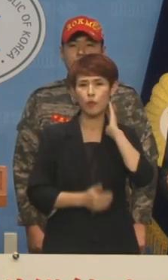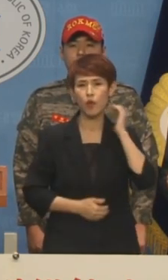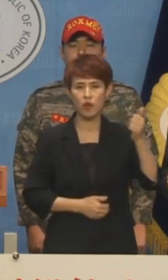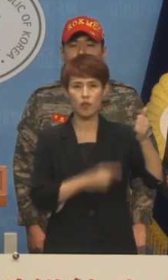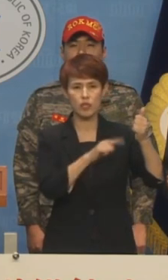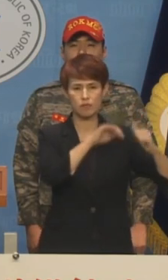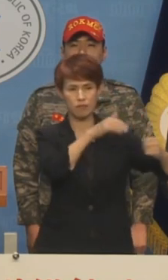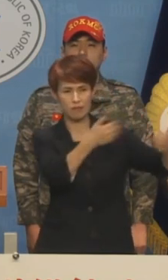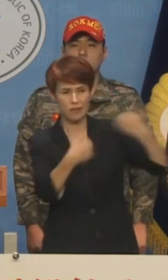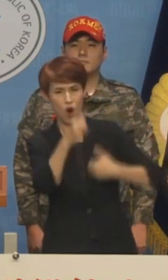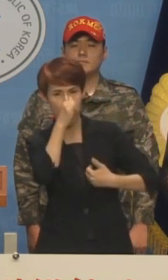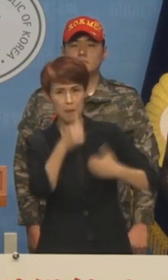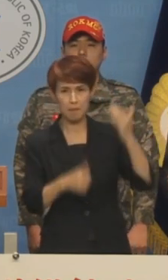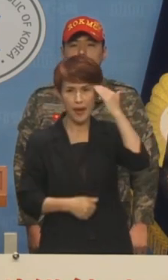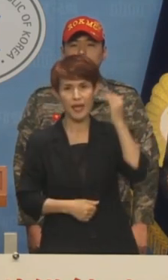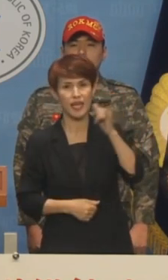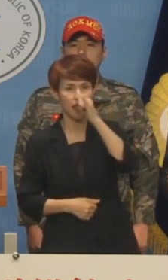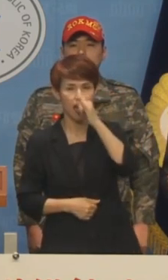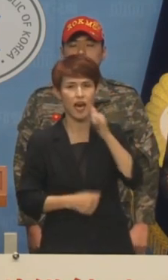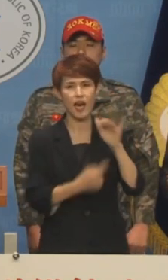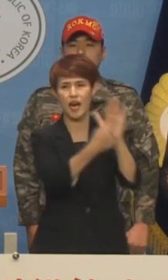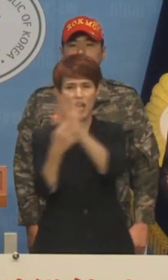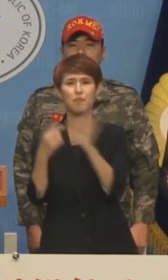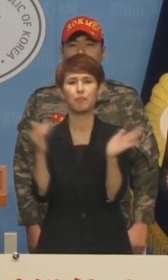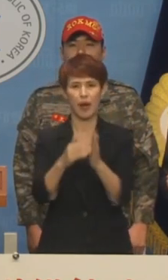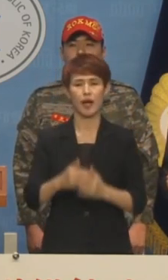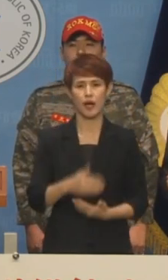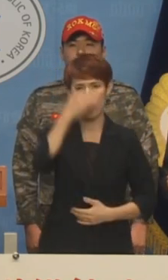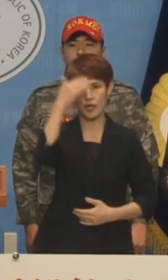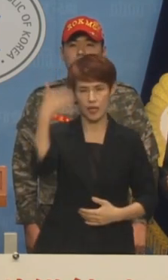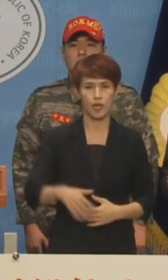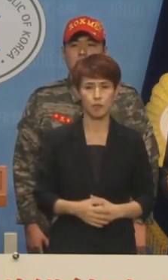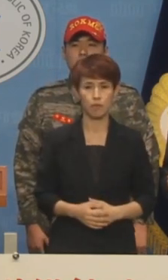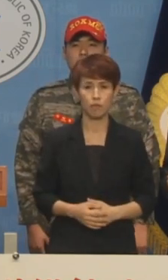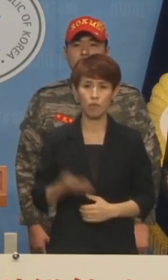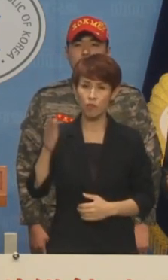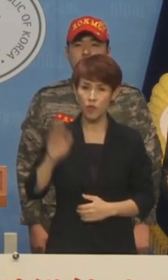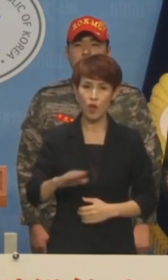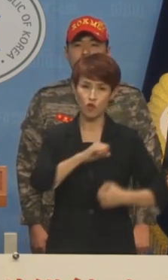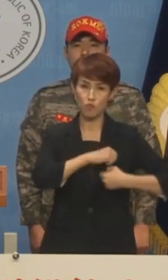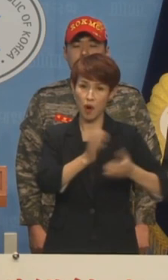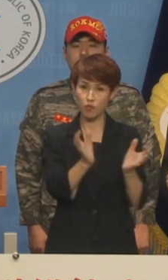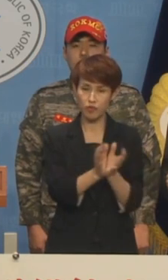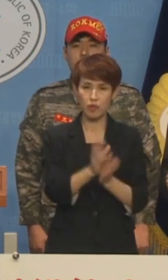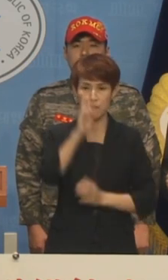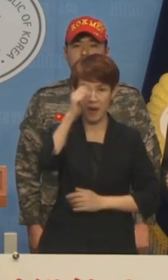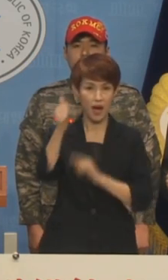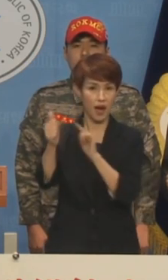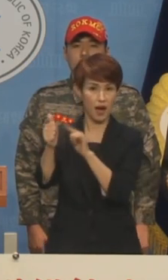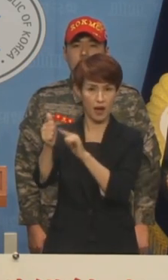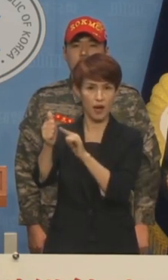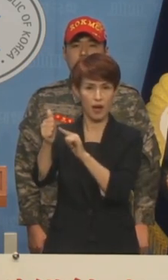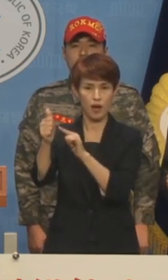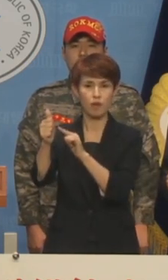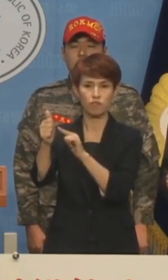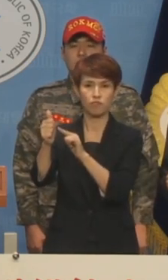개입으로 방해된 사실이 만천하에 드러나고 말았습니다. 그럼에도 불구하고 국방부는 박정훈 해병대 수사단장에